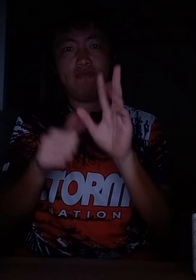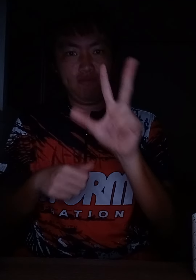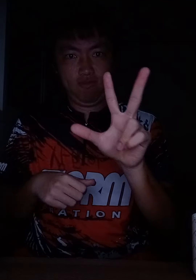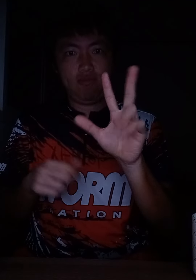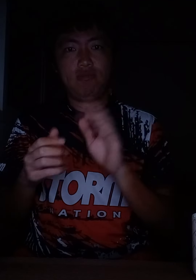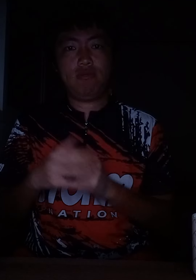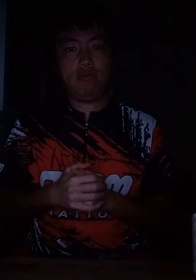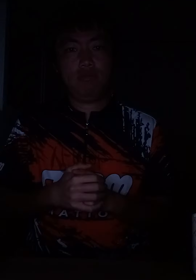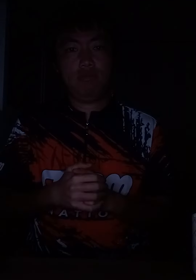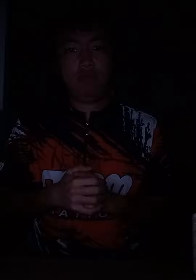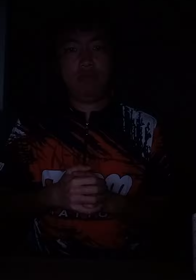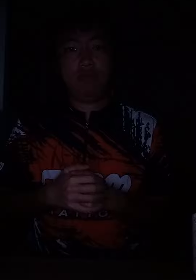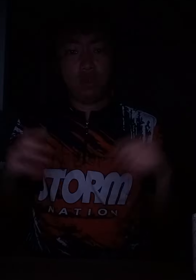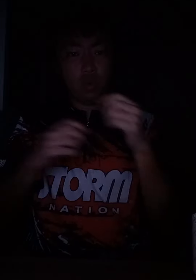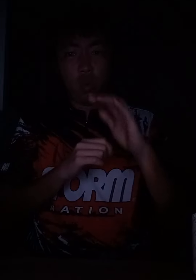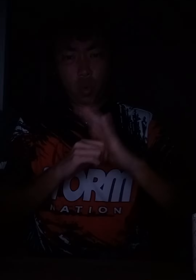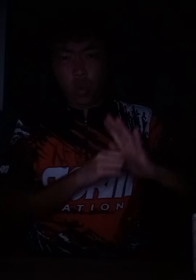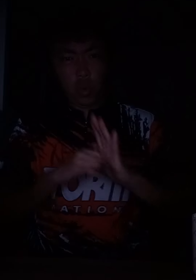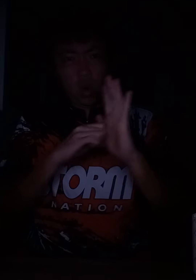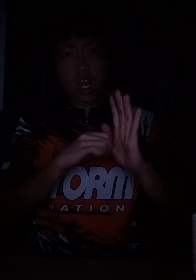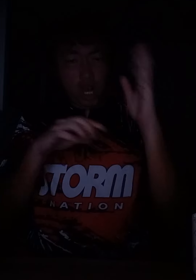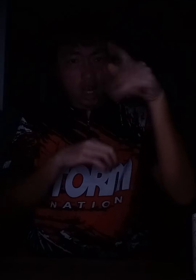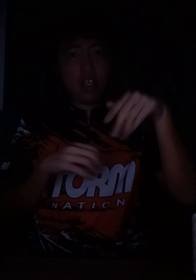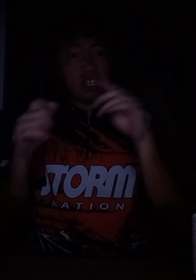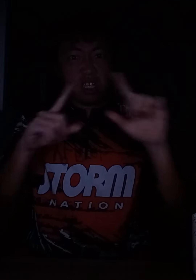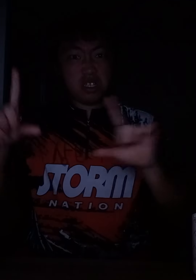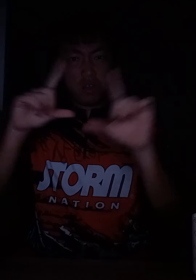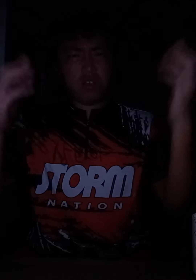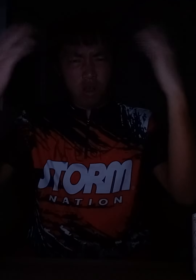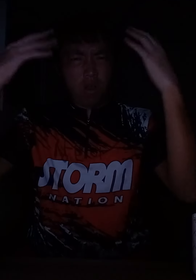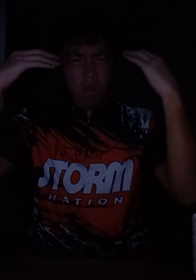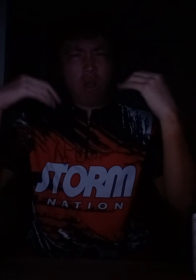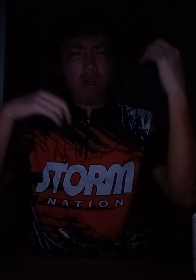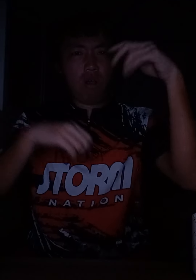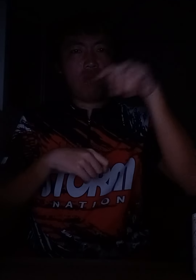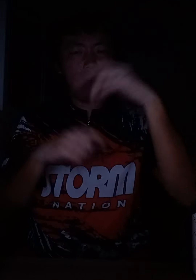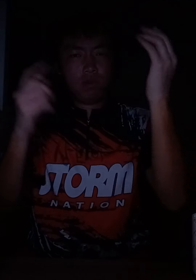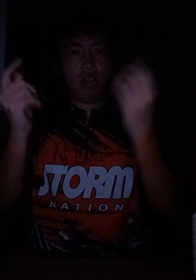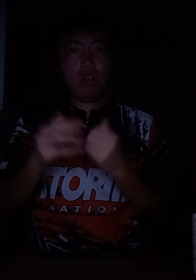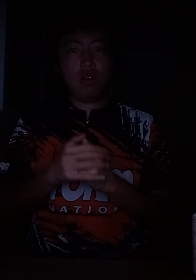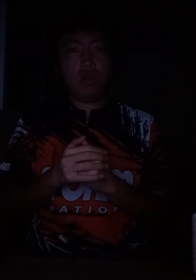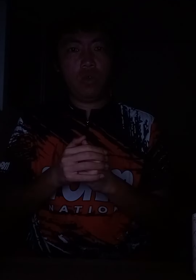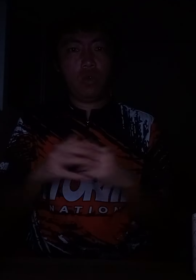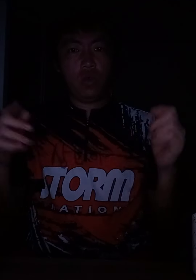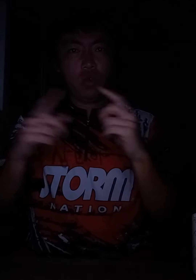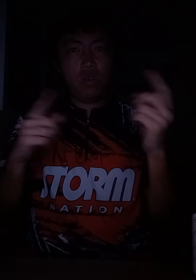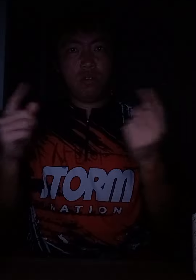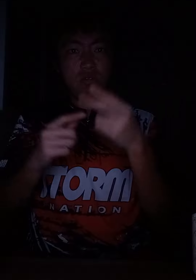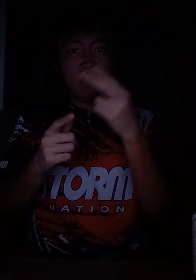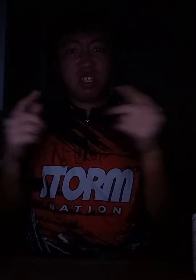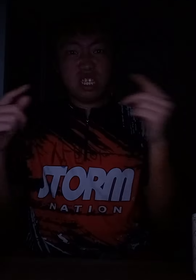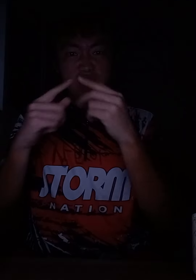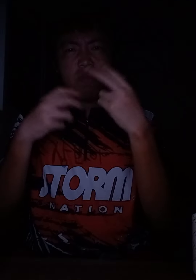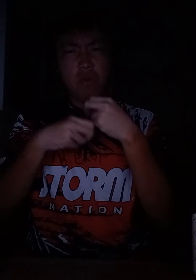됩니다. 코로나 사태 장기화에 날씨까지 더워지며 피로도가 높은 상황이지만 어디서 누구에게 감염될지 모르는